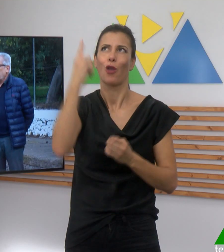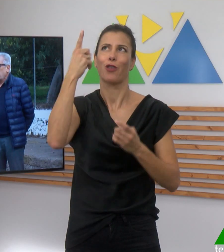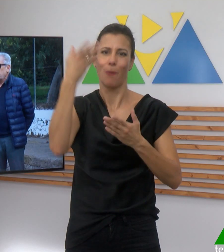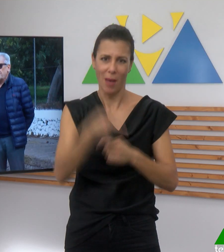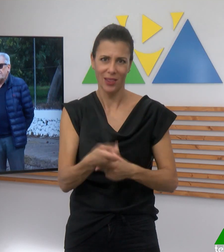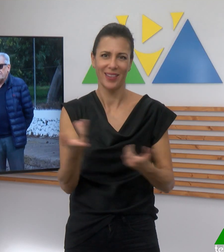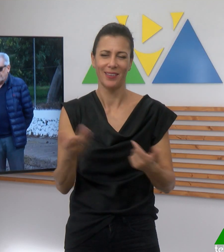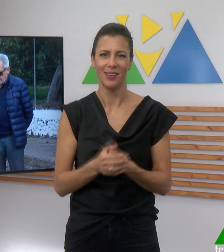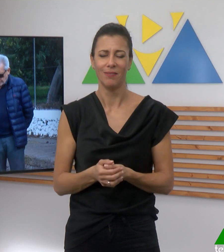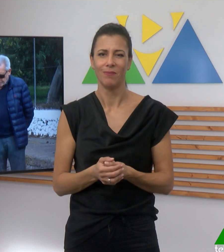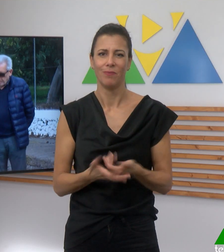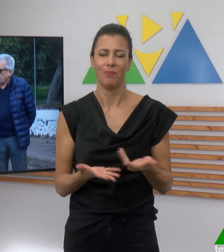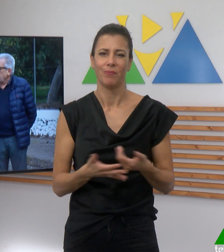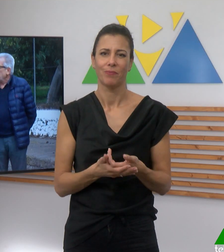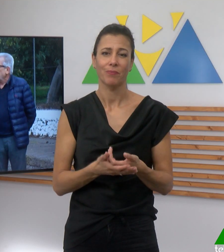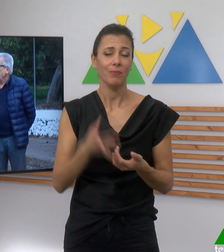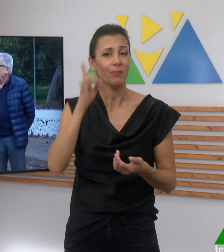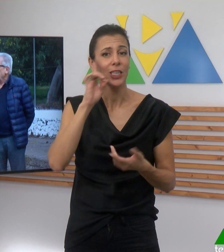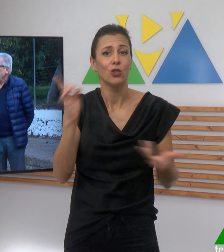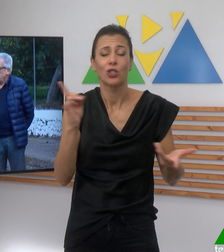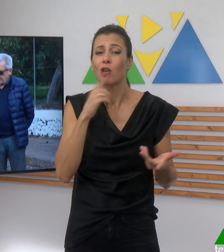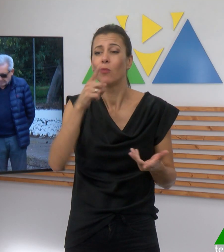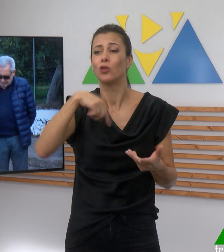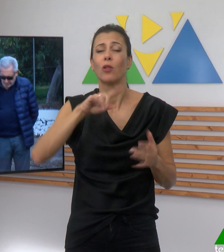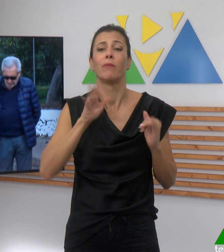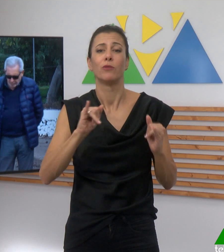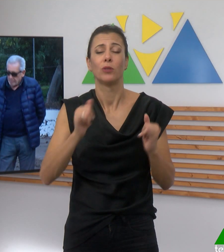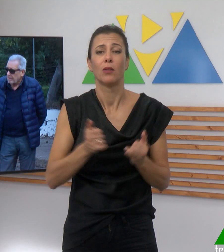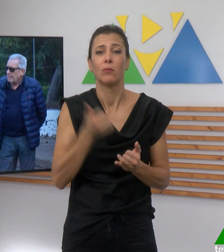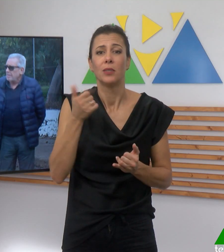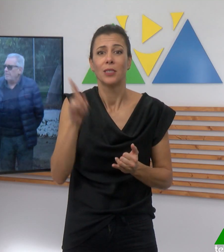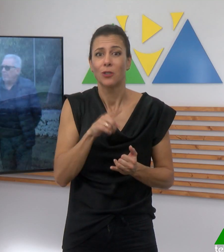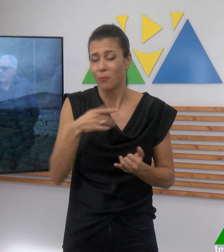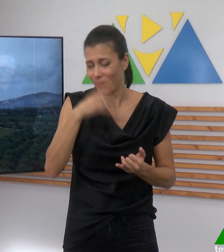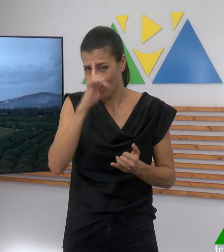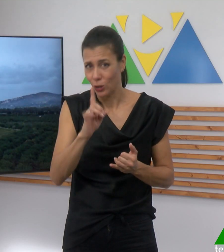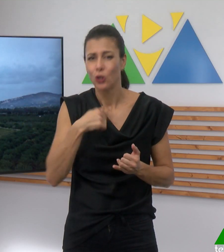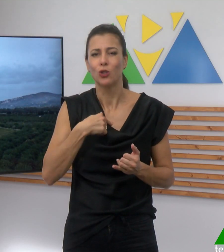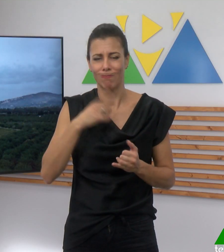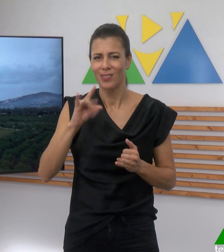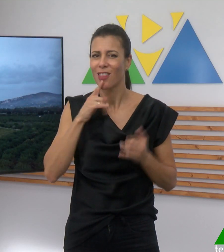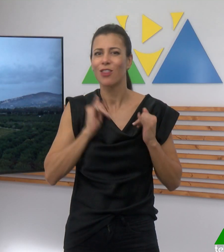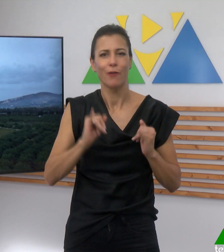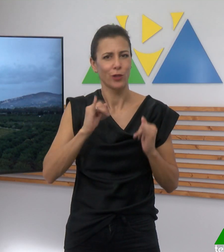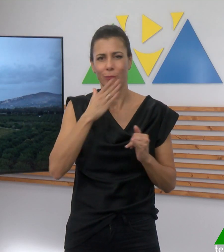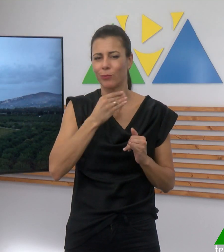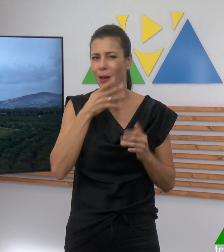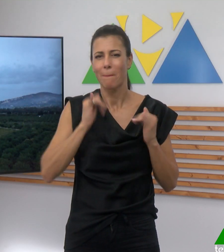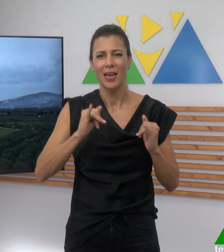pues no sé cómo se lo habrán pasado ustedes yo una vez más a disfrutar de lo lindo paseando por estos parajes